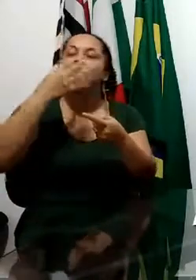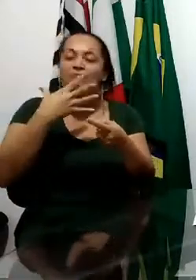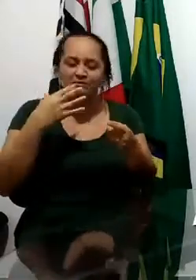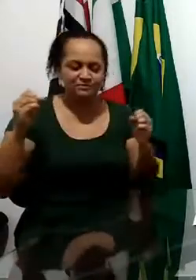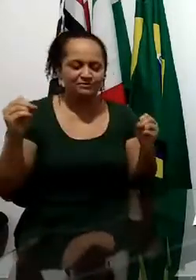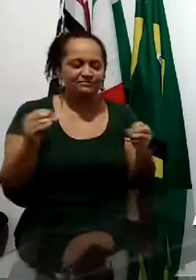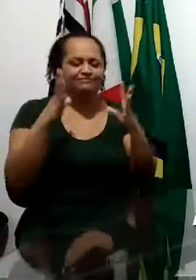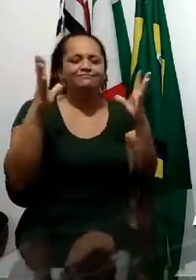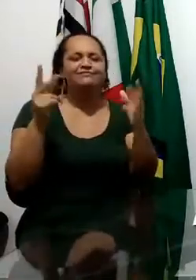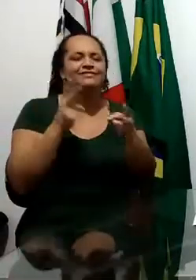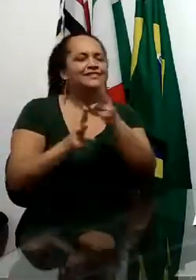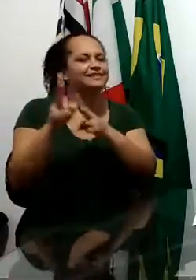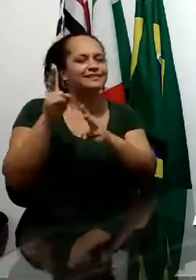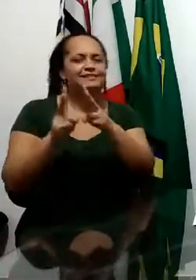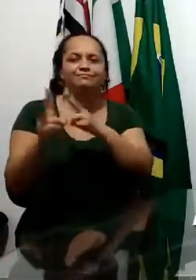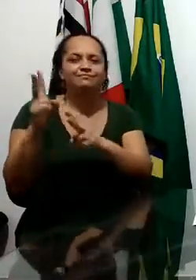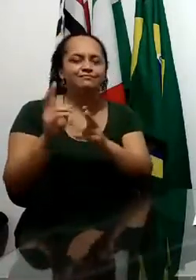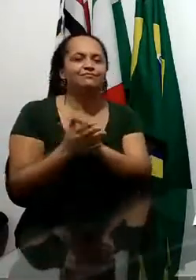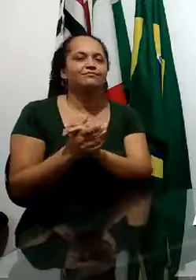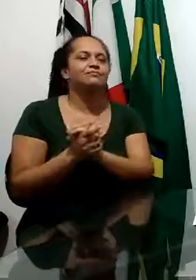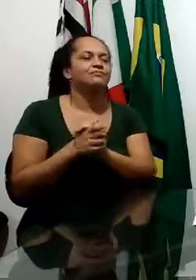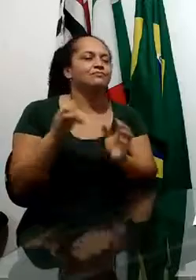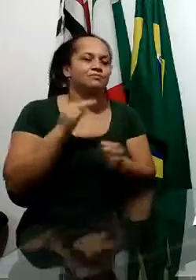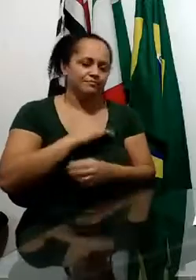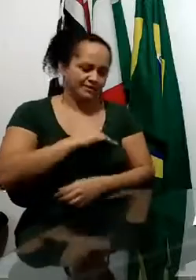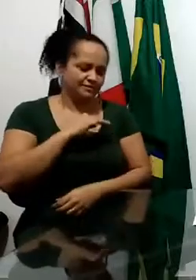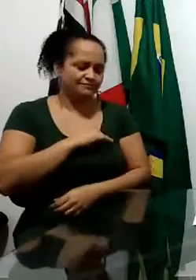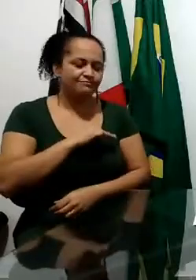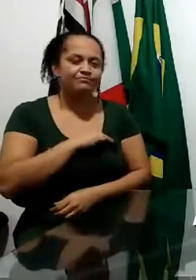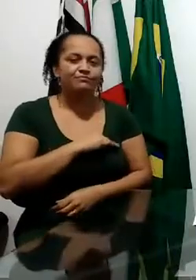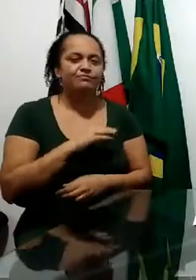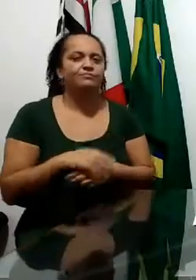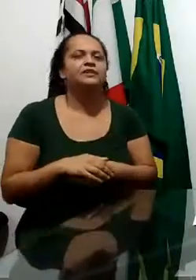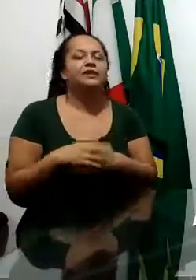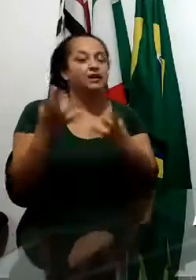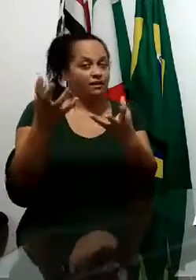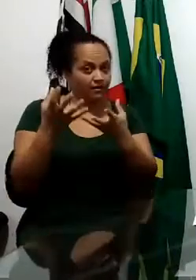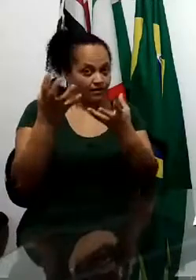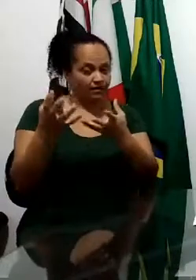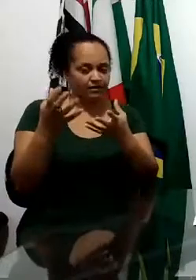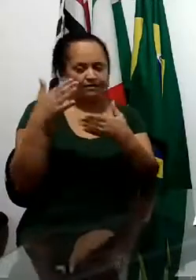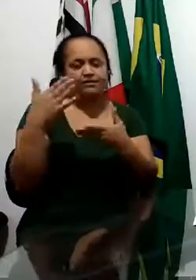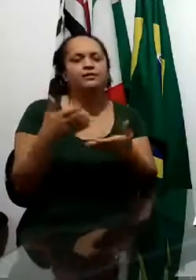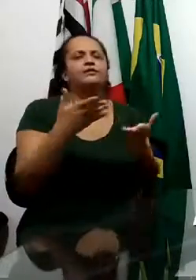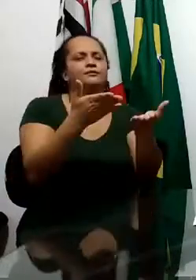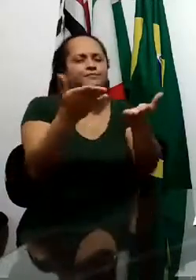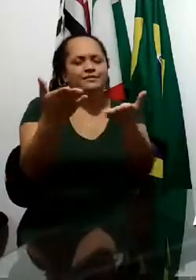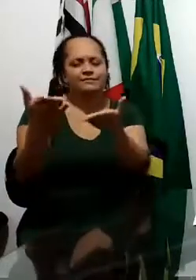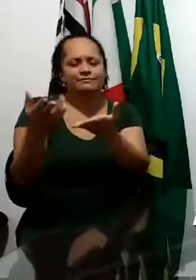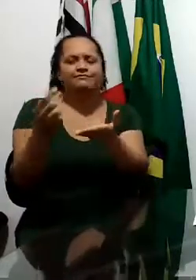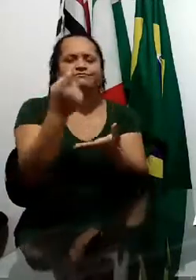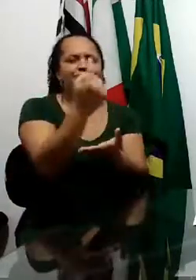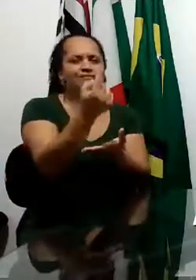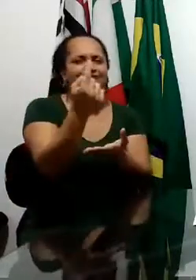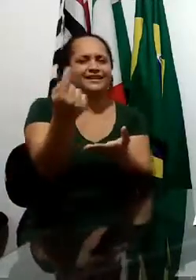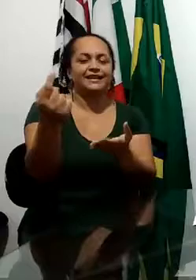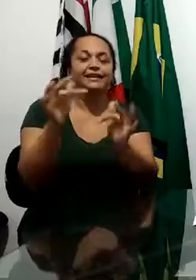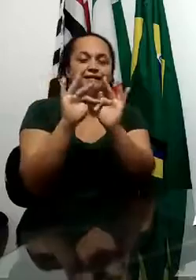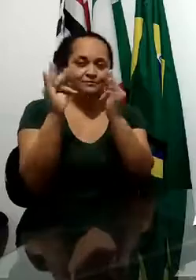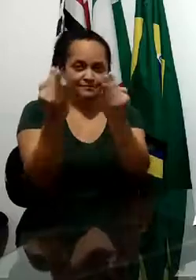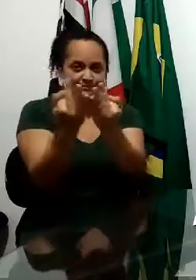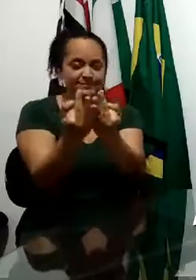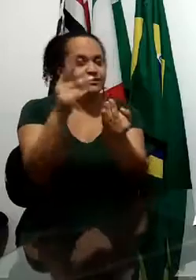misericórdia dura para sempre. E eu quero agora apresentar cada família, cada pessoa que está nos assistindo aí na